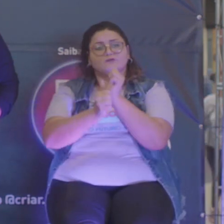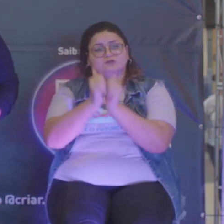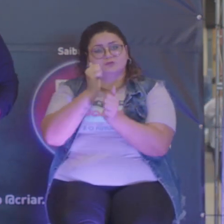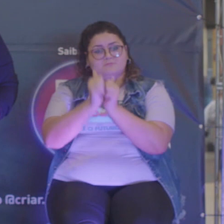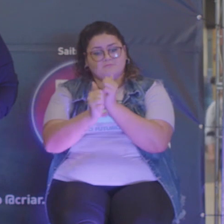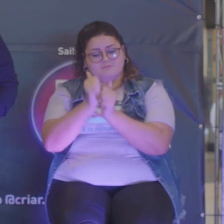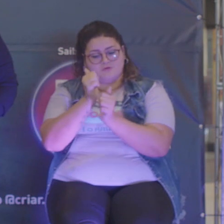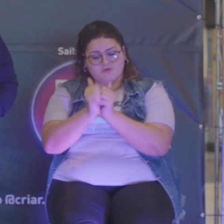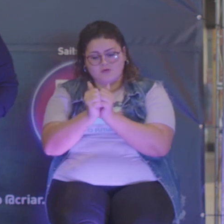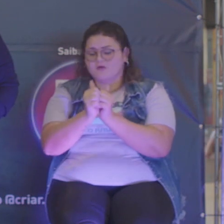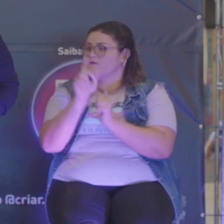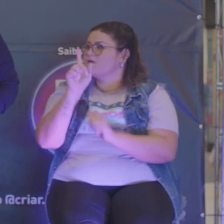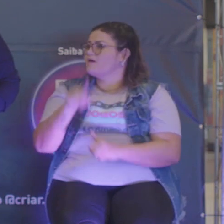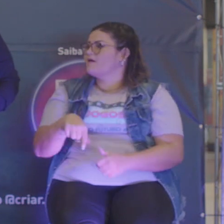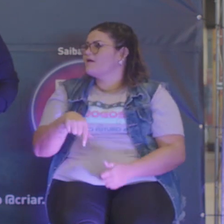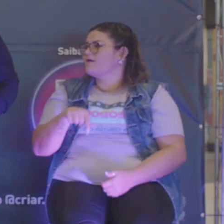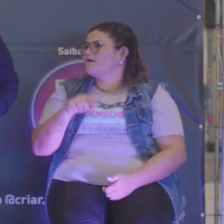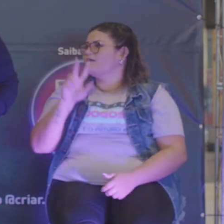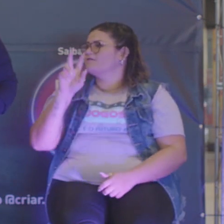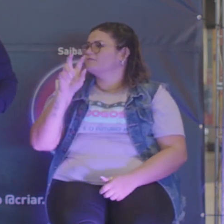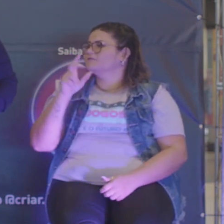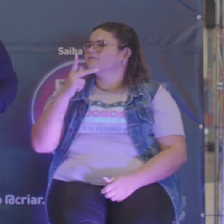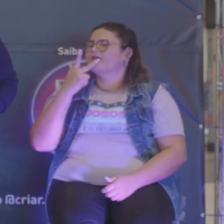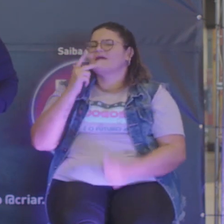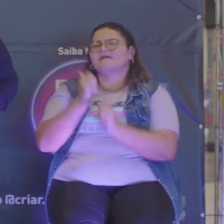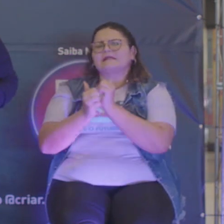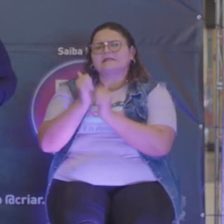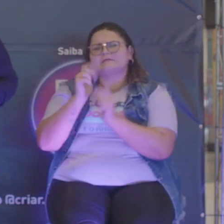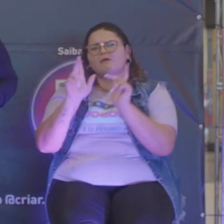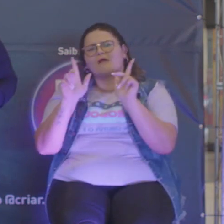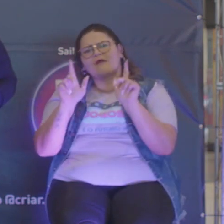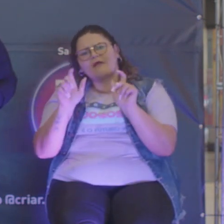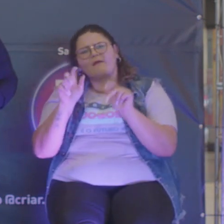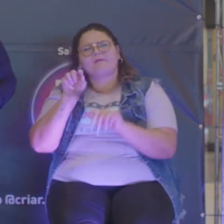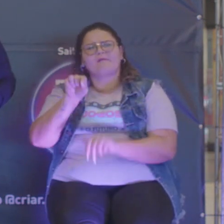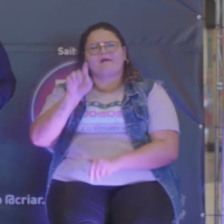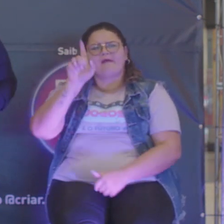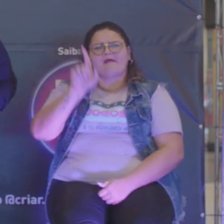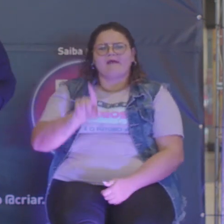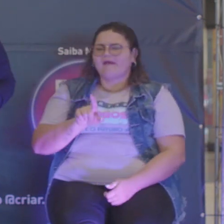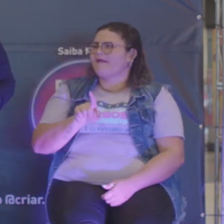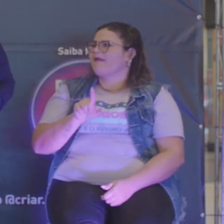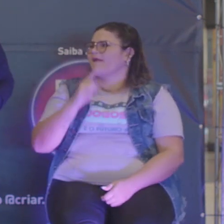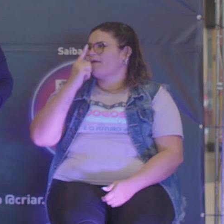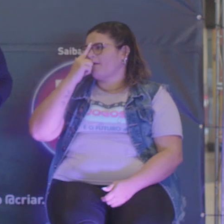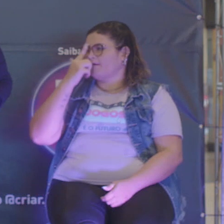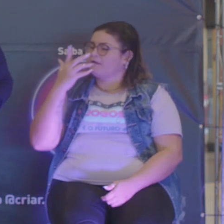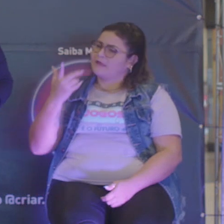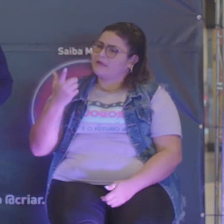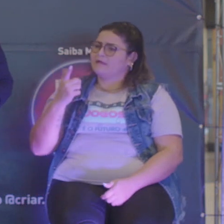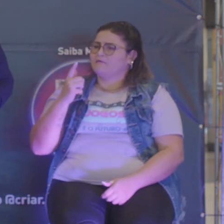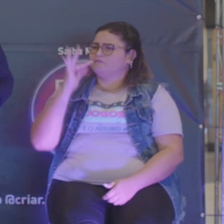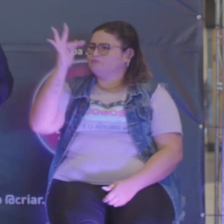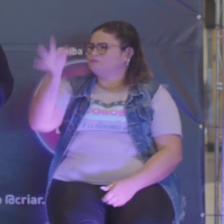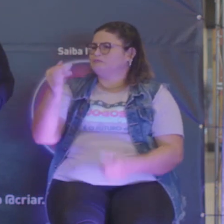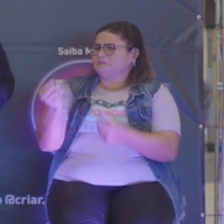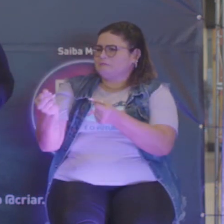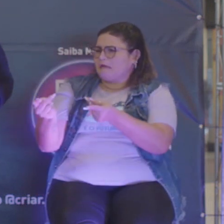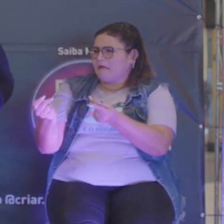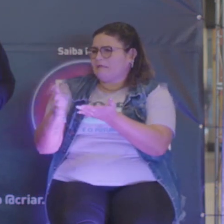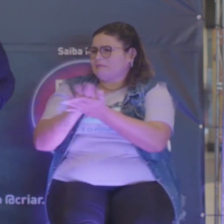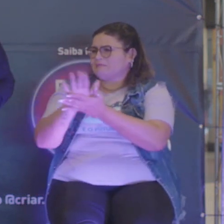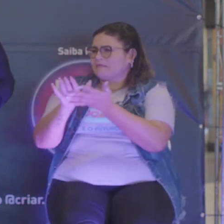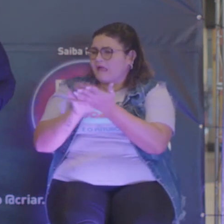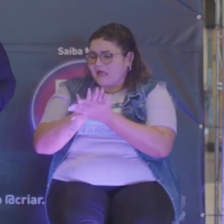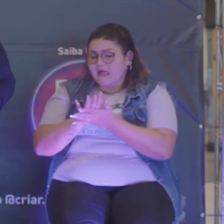antigamente, quando o menino... falava que queria ser jogador de futebol, ele era muito rechaçado, né? Tipo, isso não dá futuro, isso não é pra você, é pra